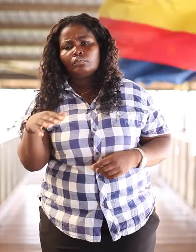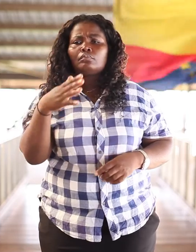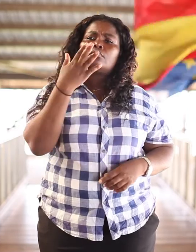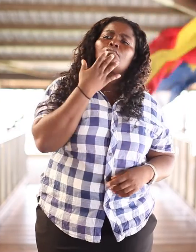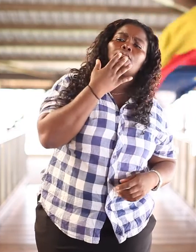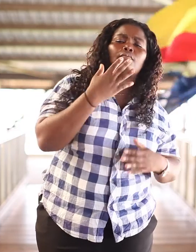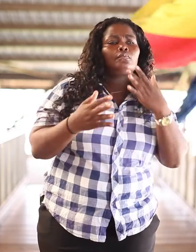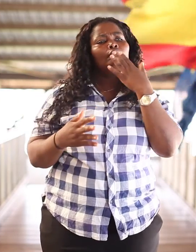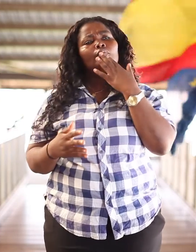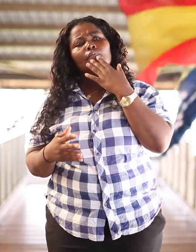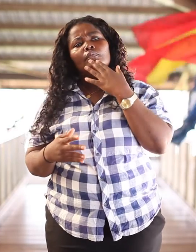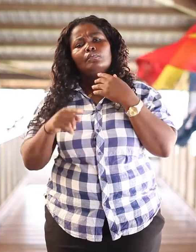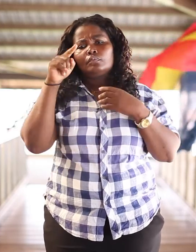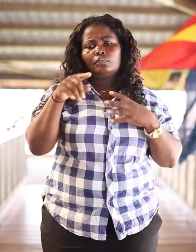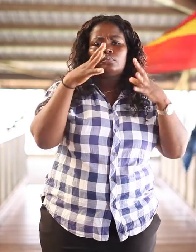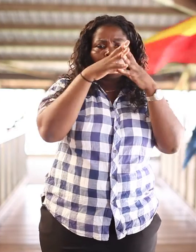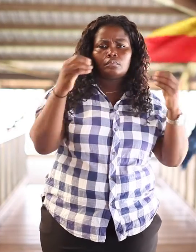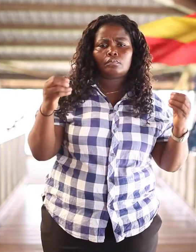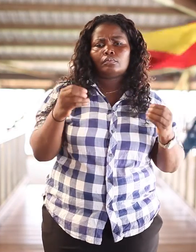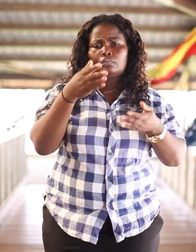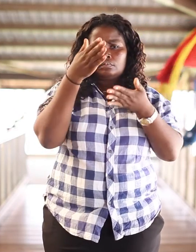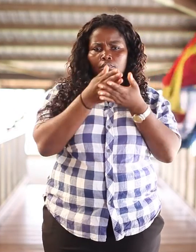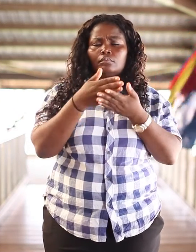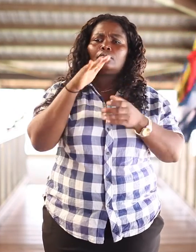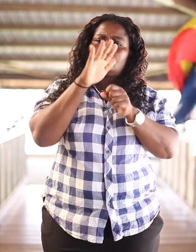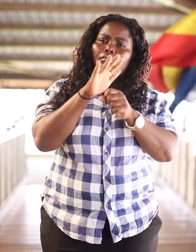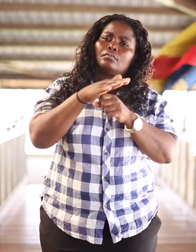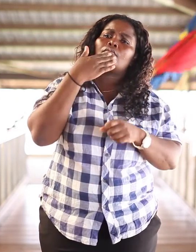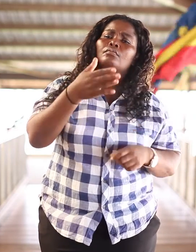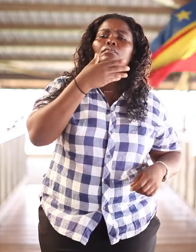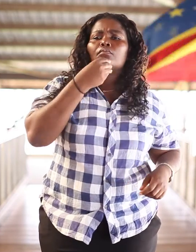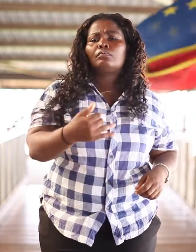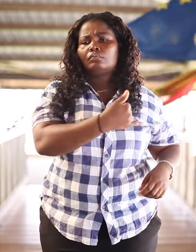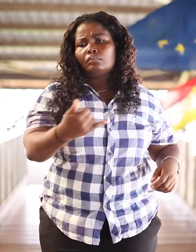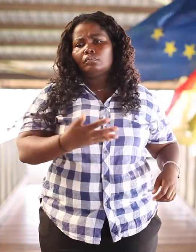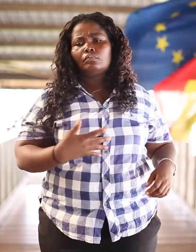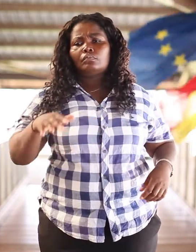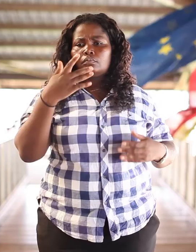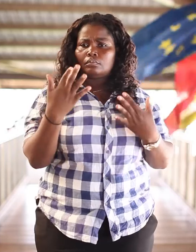colorín colorado, el cuento se ha acabado. Muchas gracias, chicas y chicos, espero